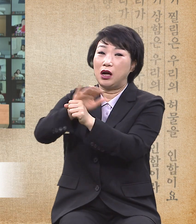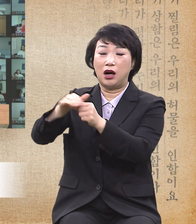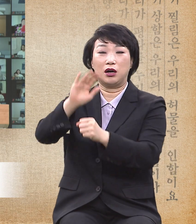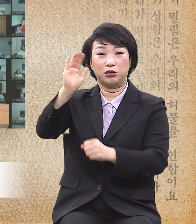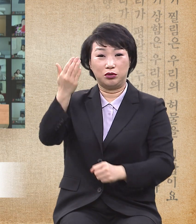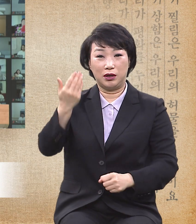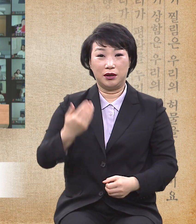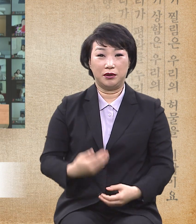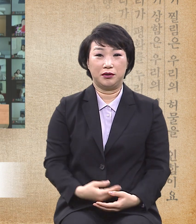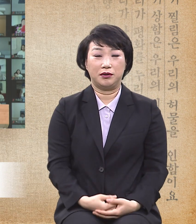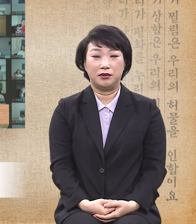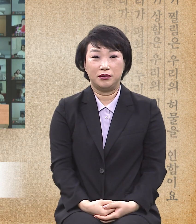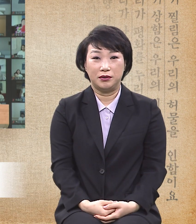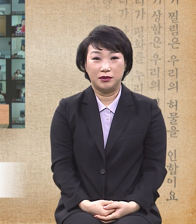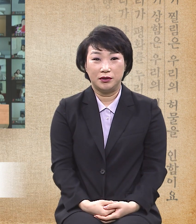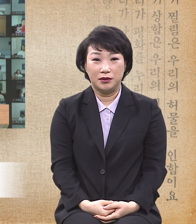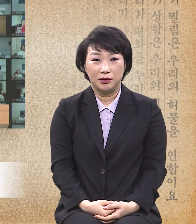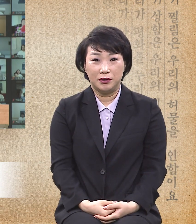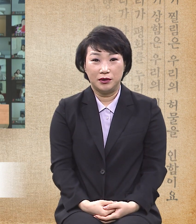않겠소.